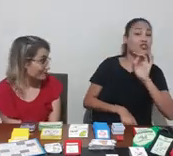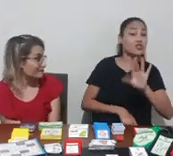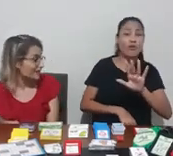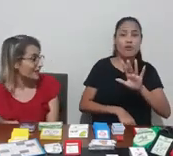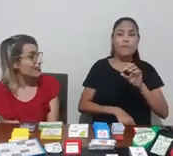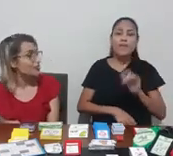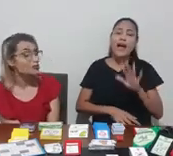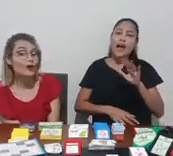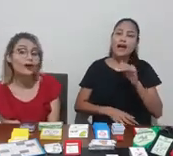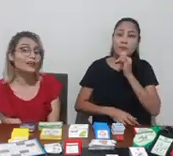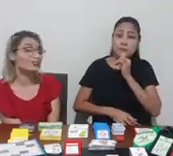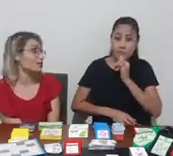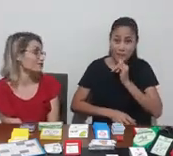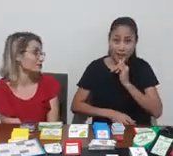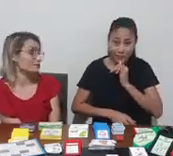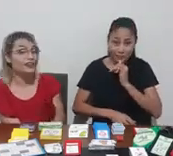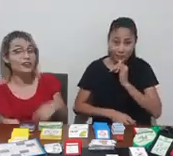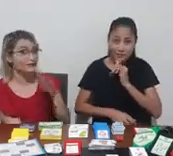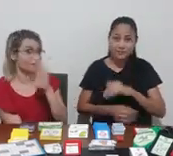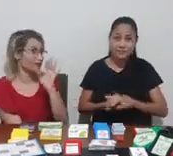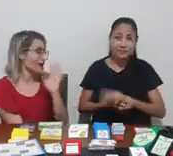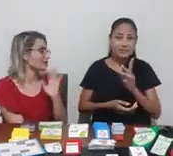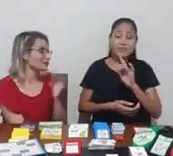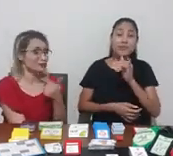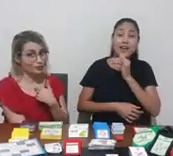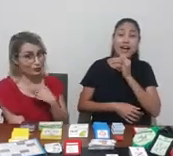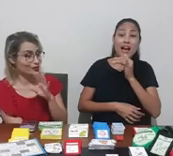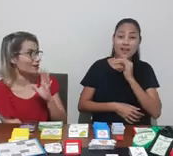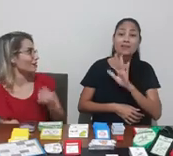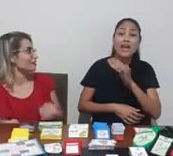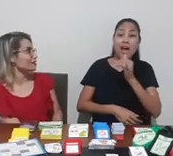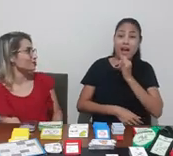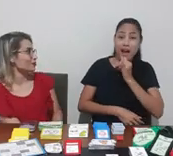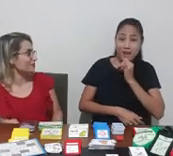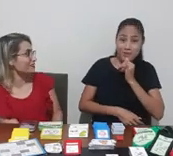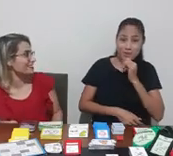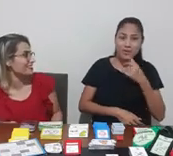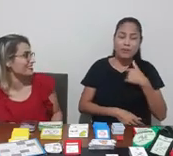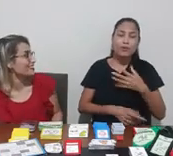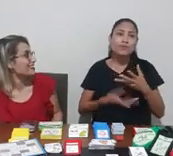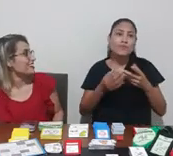alergia, tá? É só alergia, nem é crise de garganta, viu, gente? Eu que criei aqui a história.